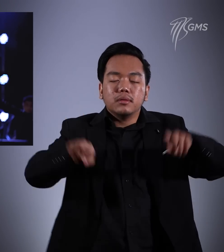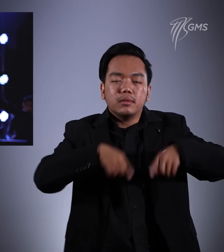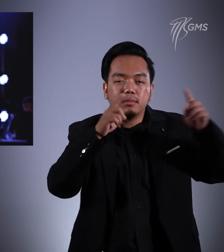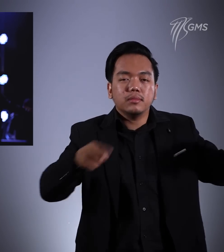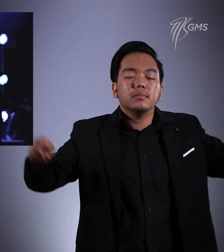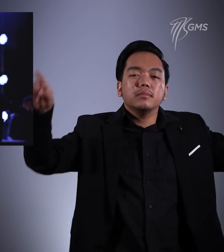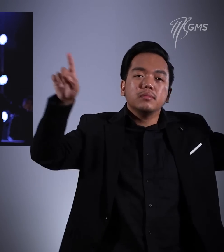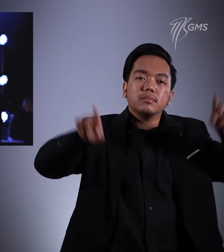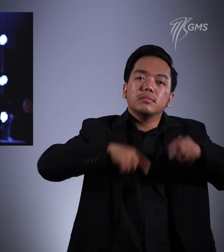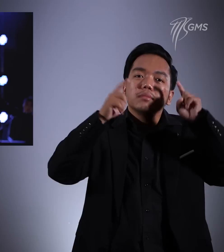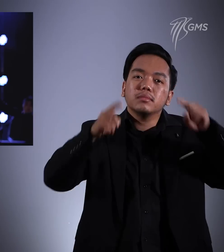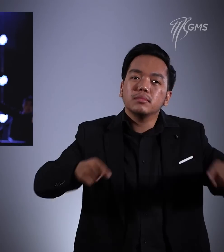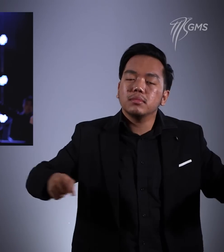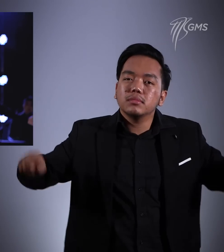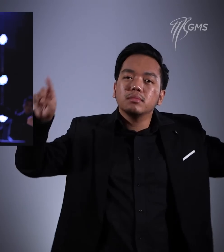Inaramaya so.